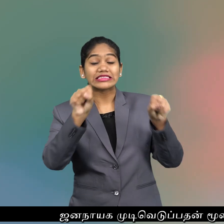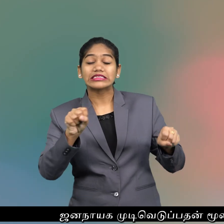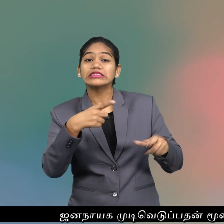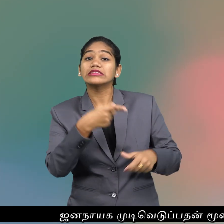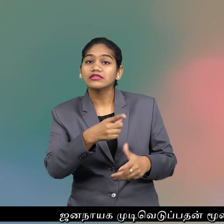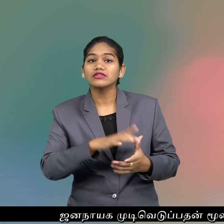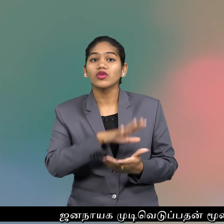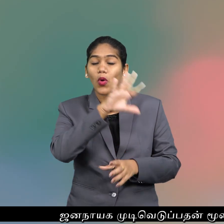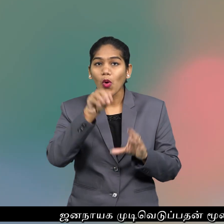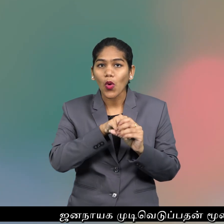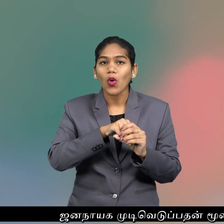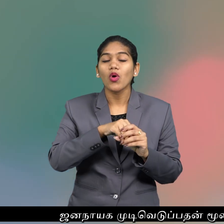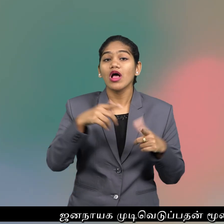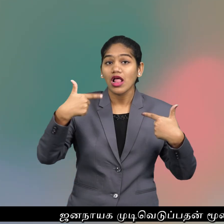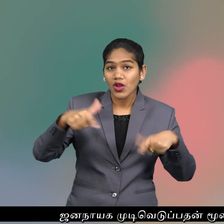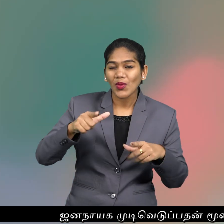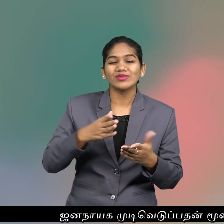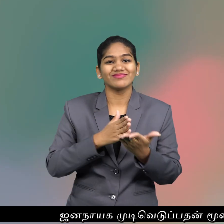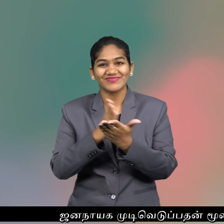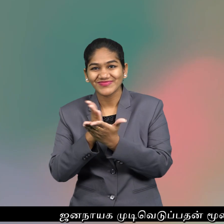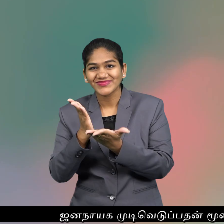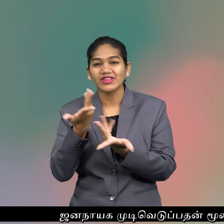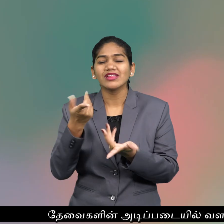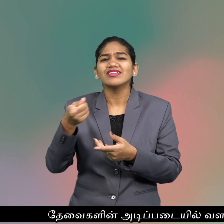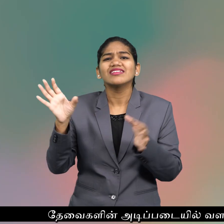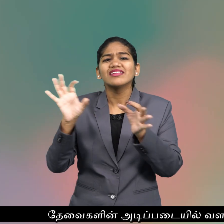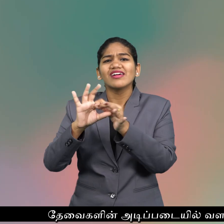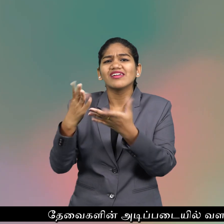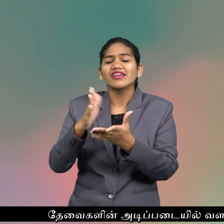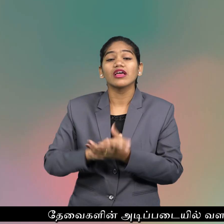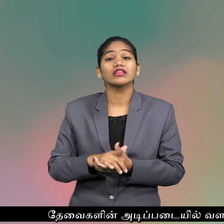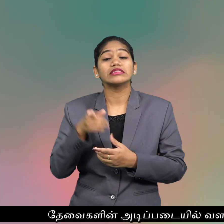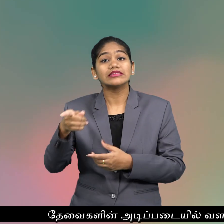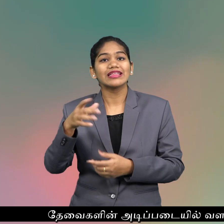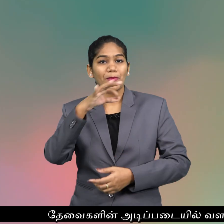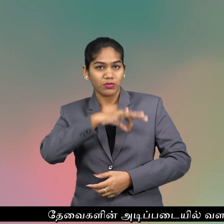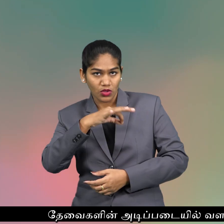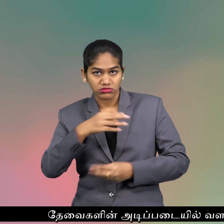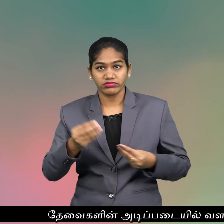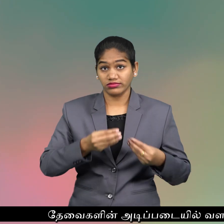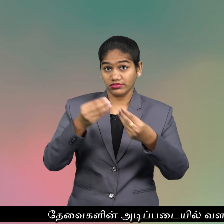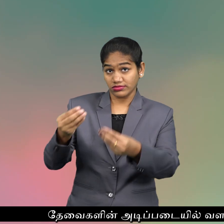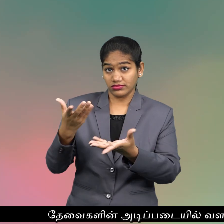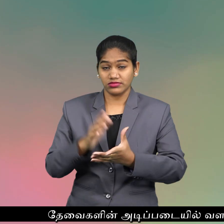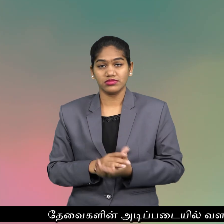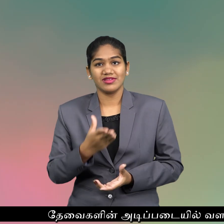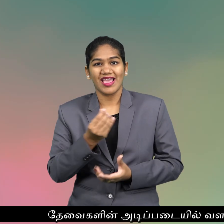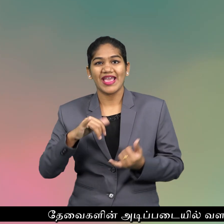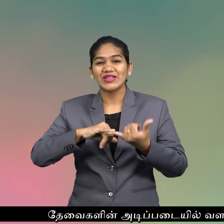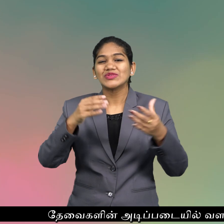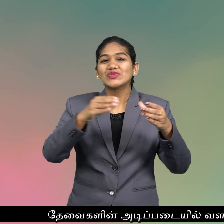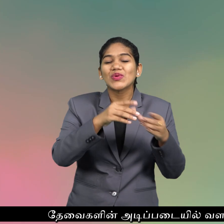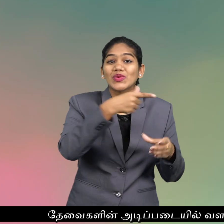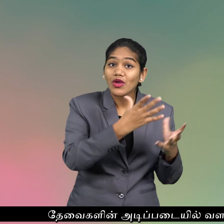ஜனநாயக முடிவெடுப்பதன் மூலம் உற்பத்தி திறன் மற்றும் சமூக தேவைகளின் அடிப்படையில் வளங்களை ஒதுக்கீடு செய்யும்